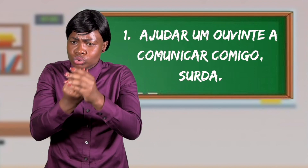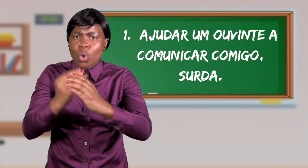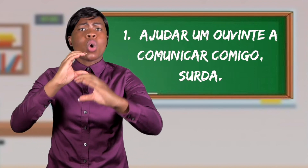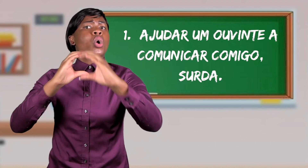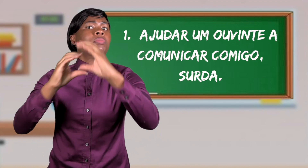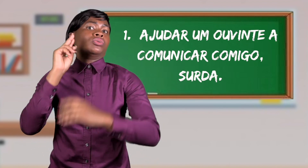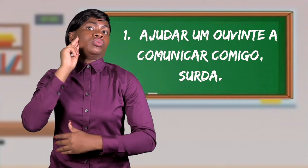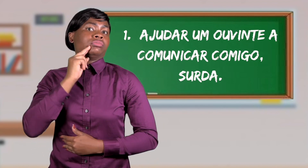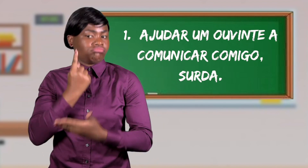surda.